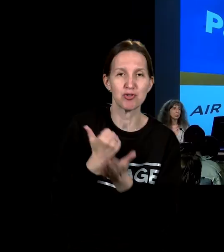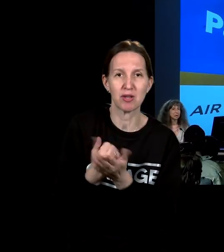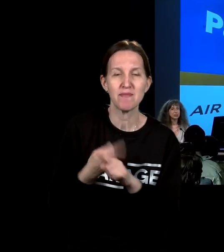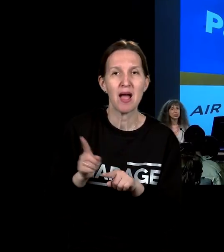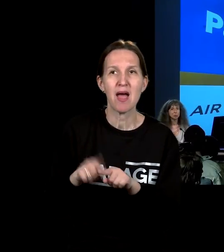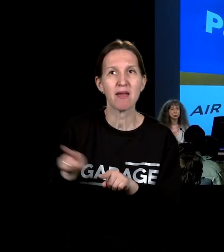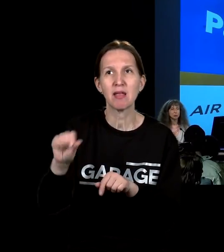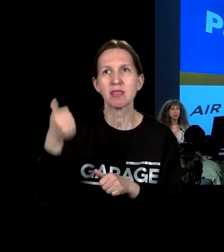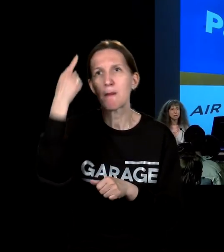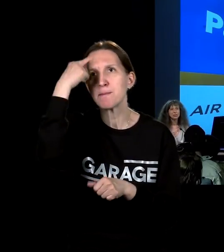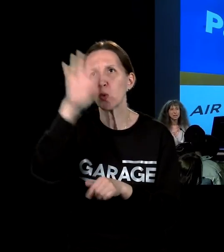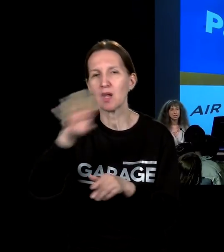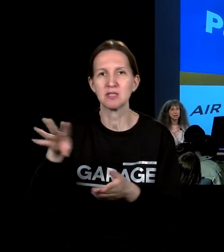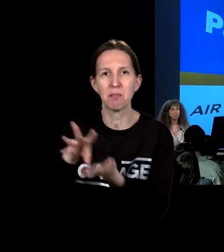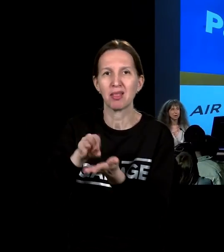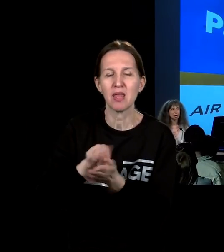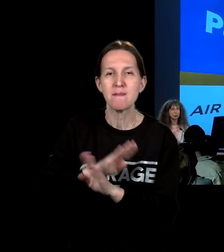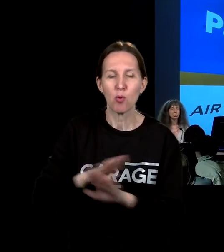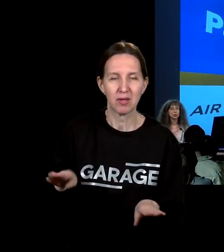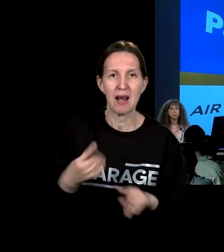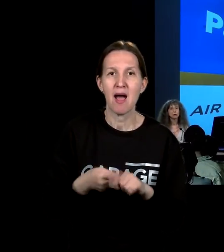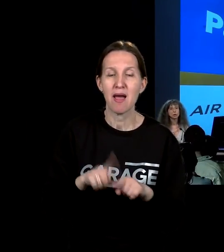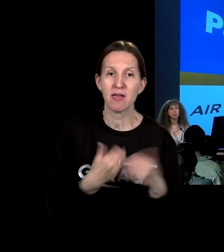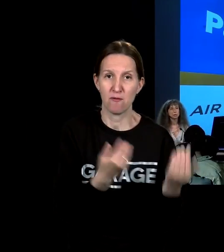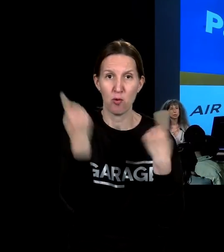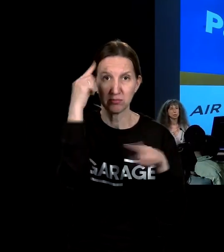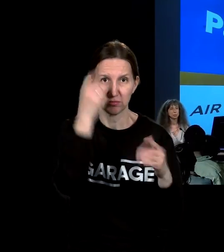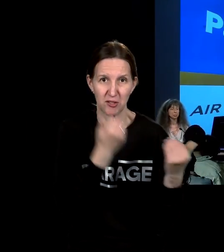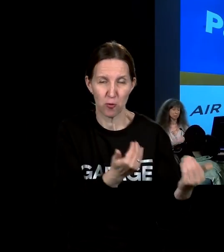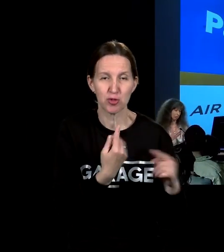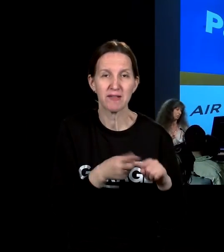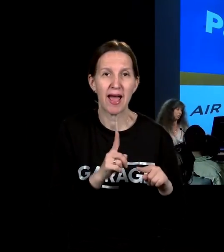что это не прототип, что это не модель и не макет, что